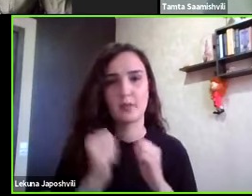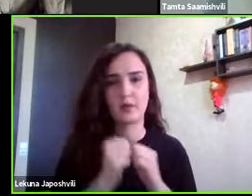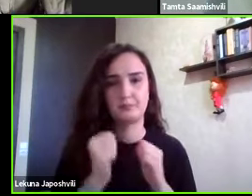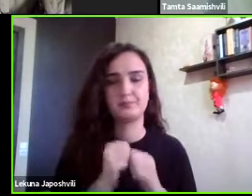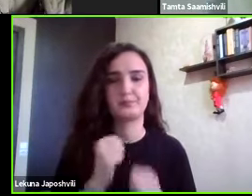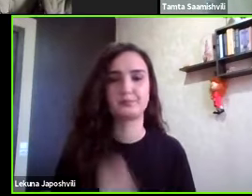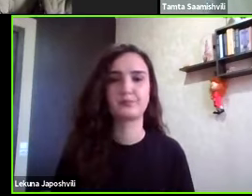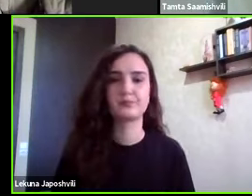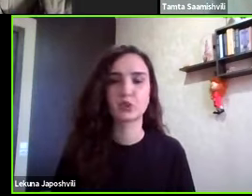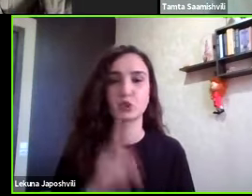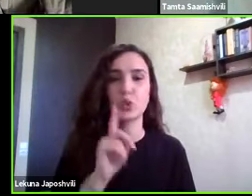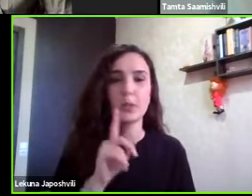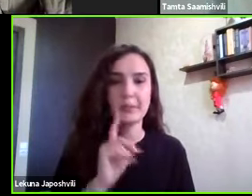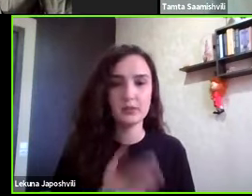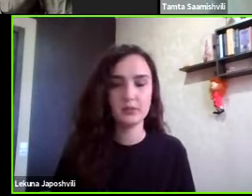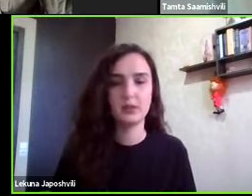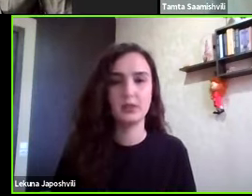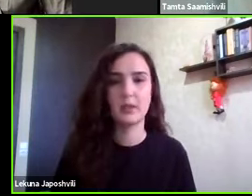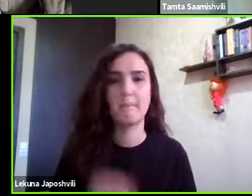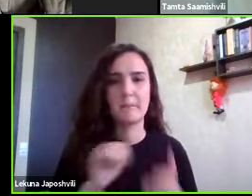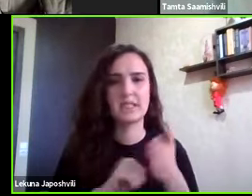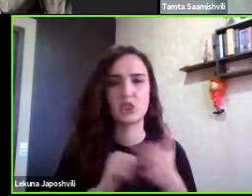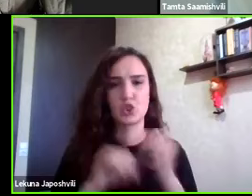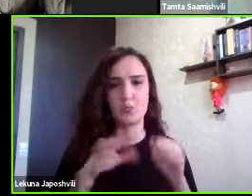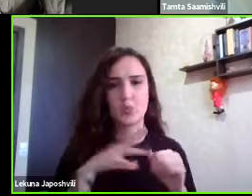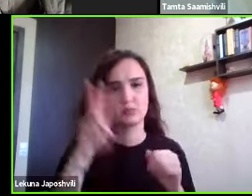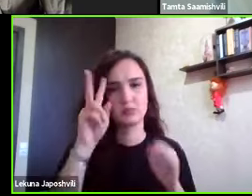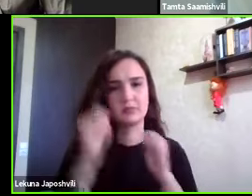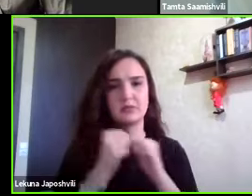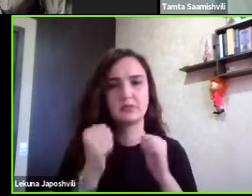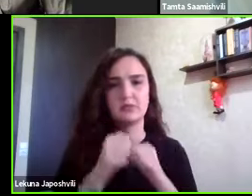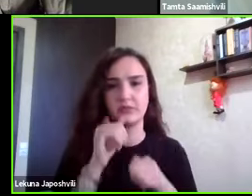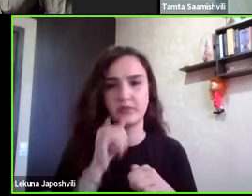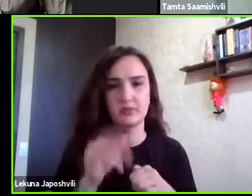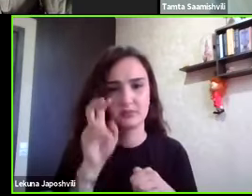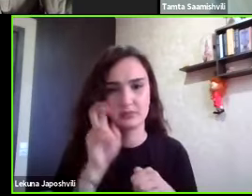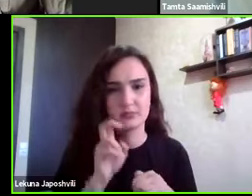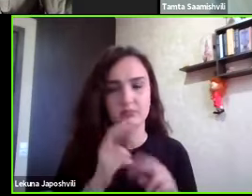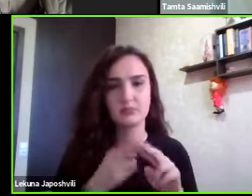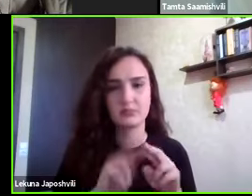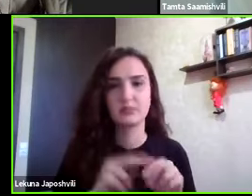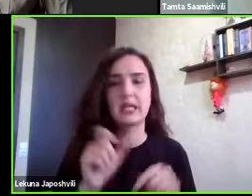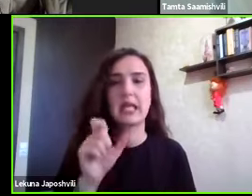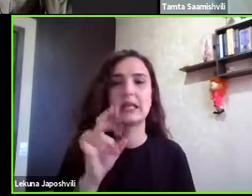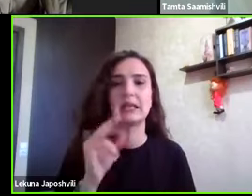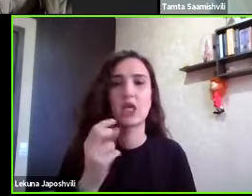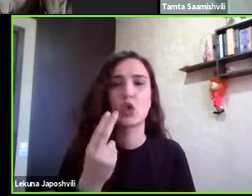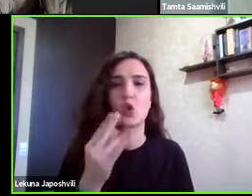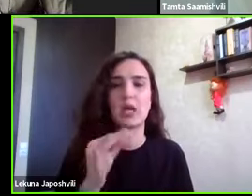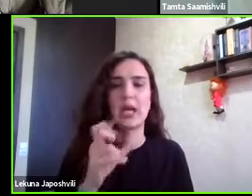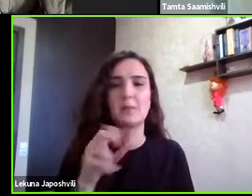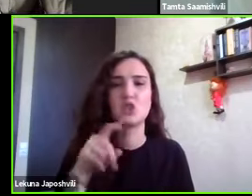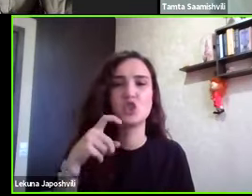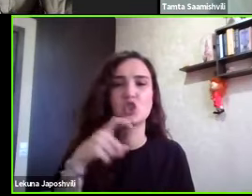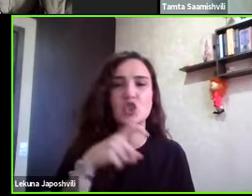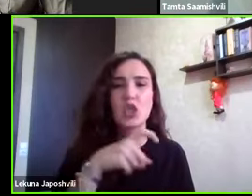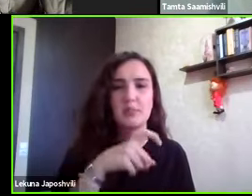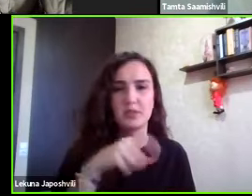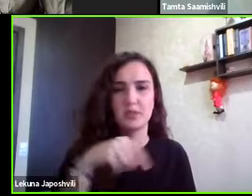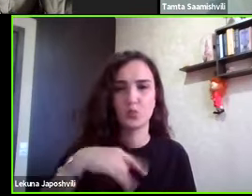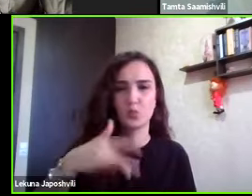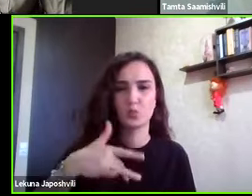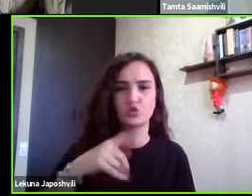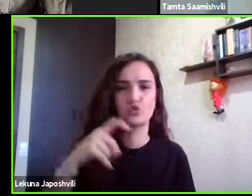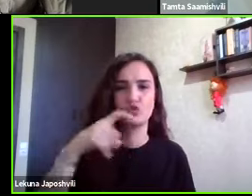ყაბზობა დროებითი, მიზეზი შეიძლება იყოს ესეც. ენტერობიოზი, ანუ ჰელმინთები, ჭიები ხომ არ აყავს ბავშვს,